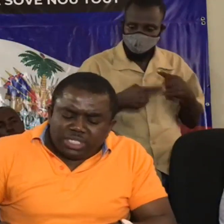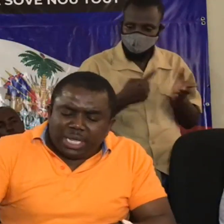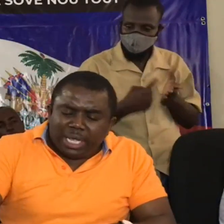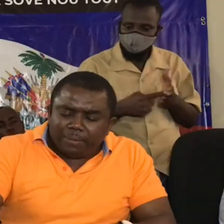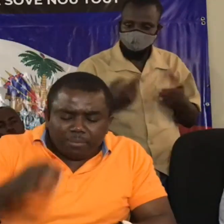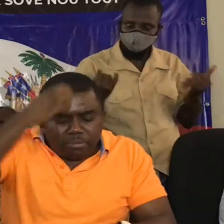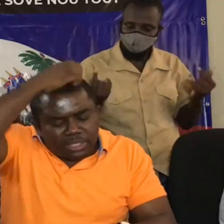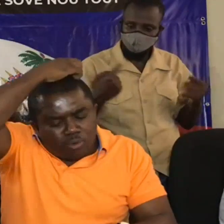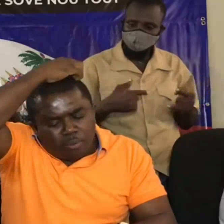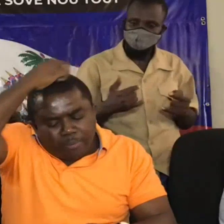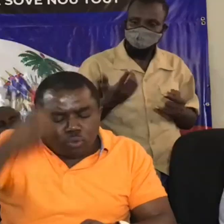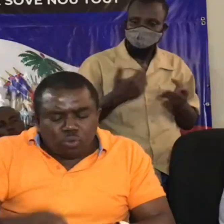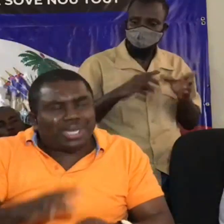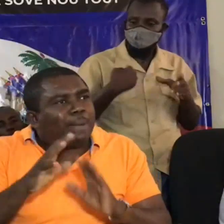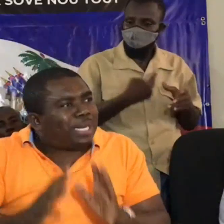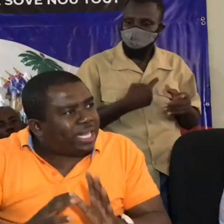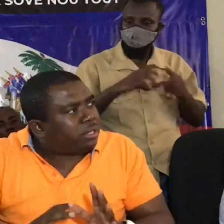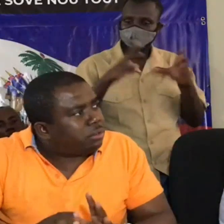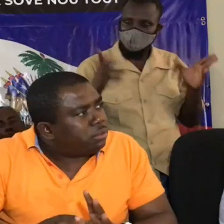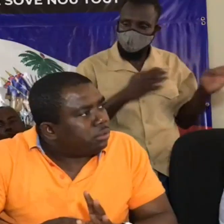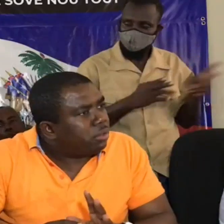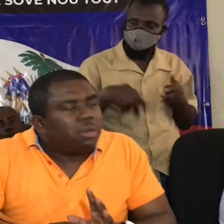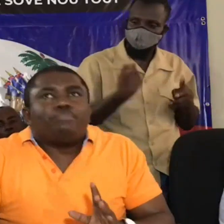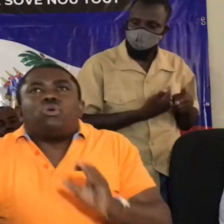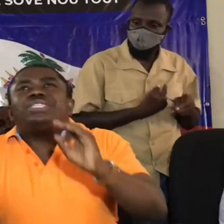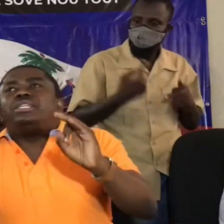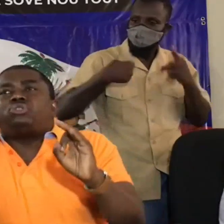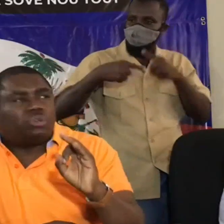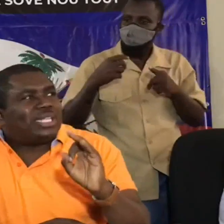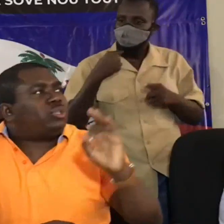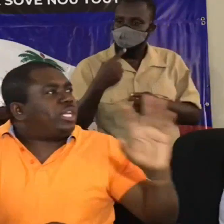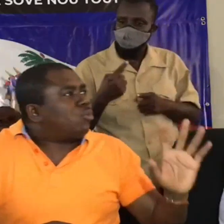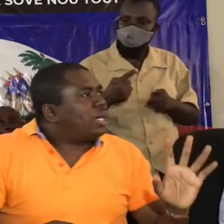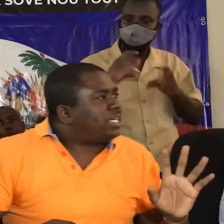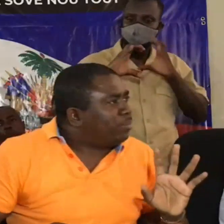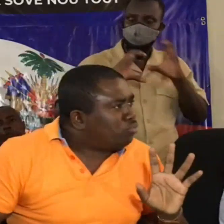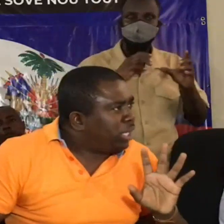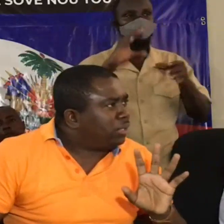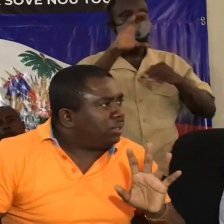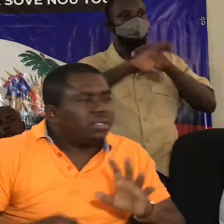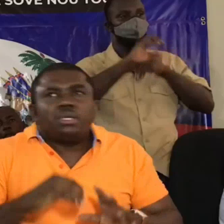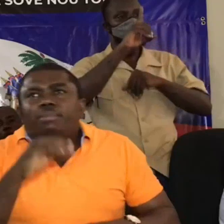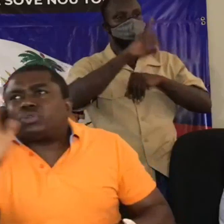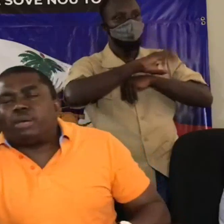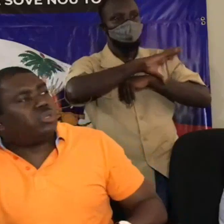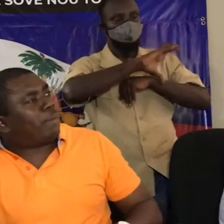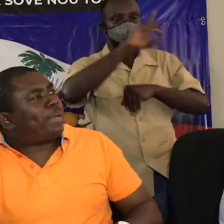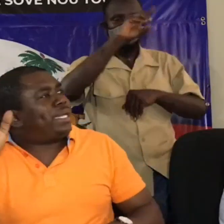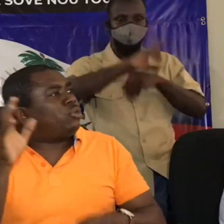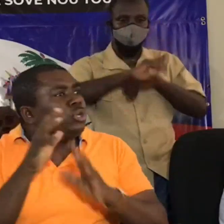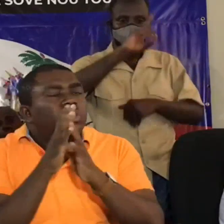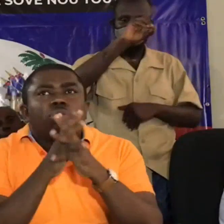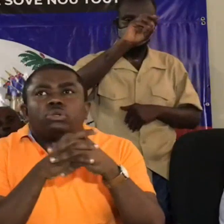Maintenant, je dis à ce moment pour nous rappeler position secteur démocratique et populaire. Parce que nous